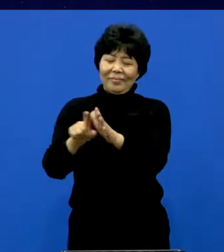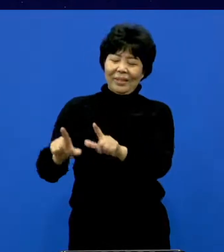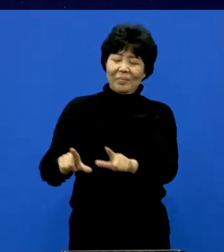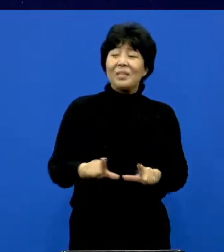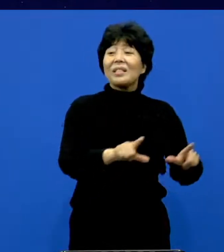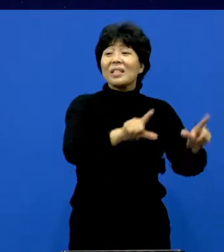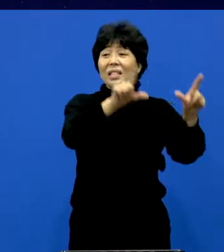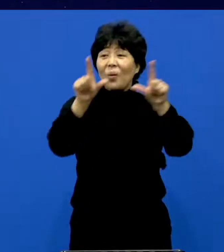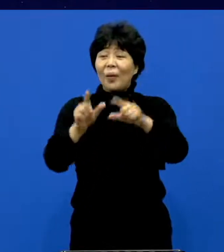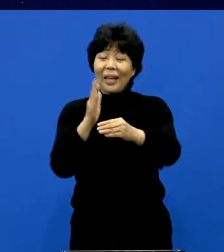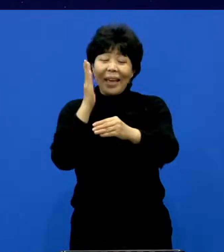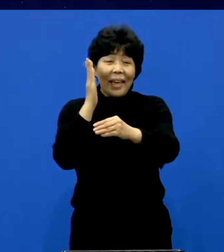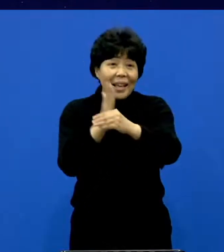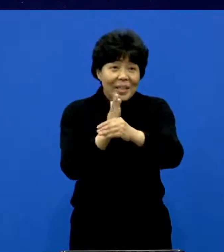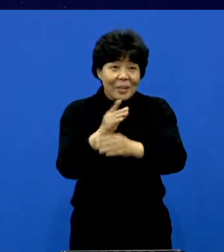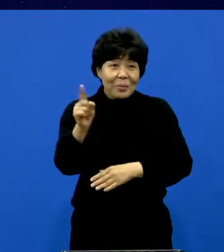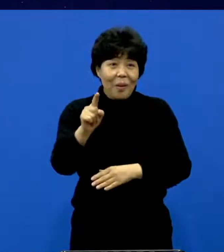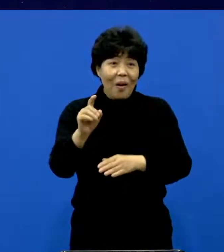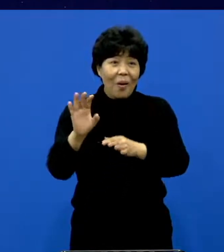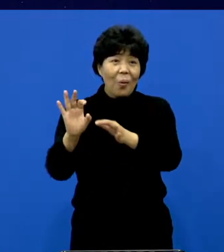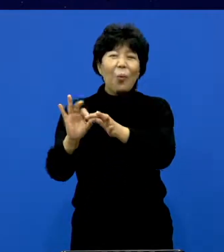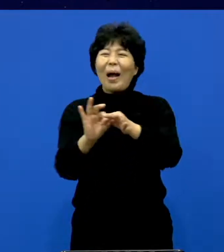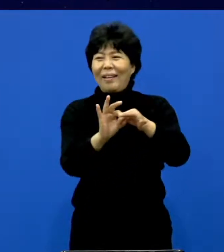신앙생활은 핵심이 관계라고 했습니다.